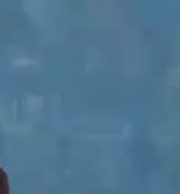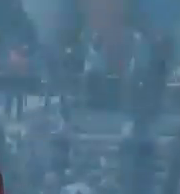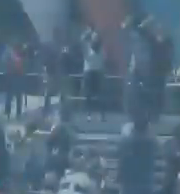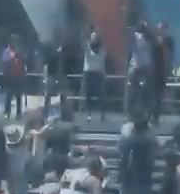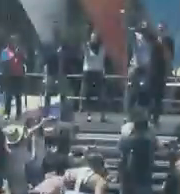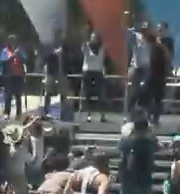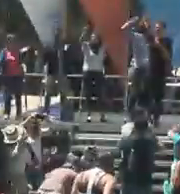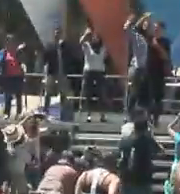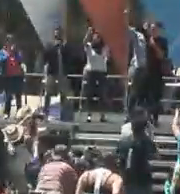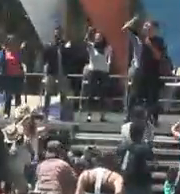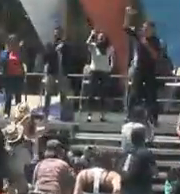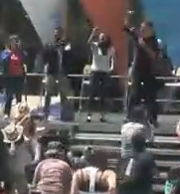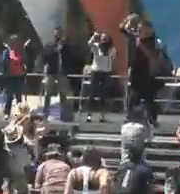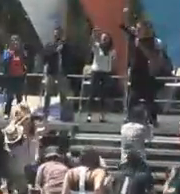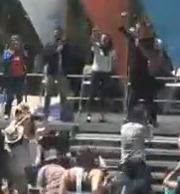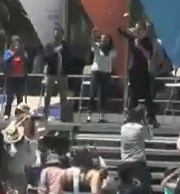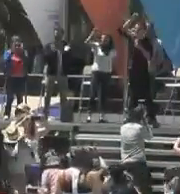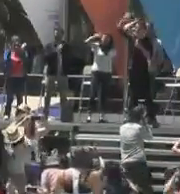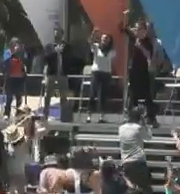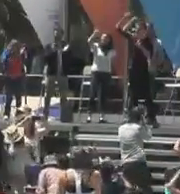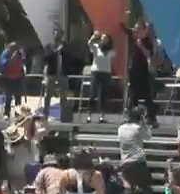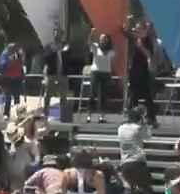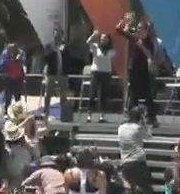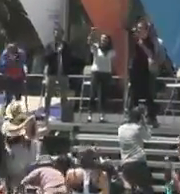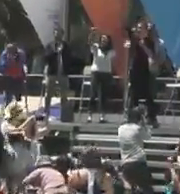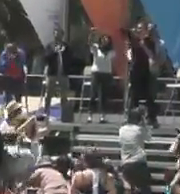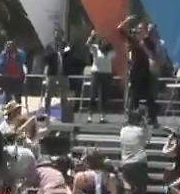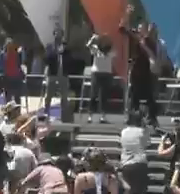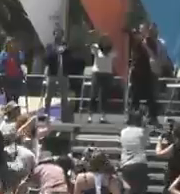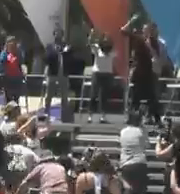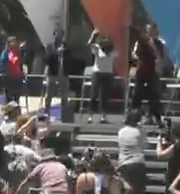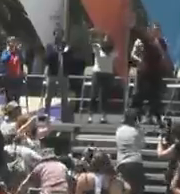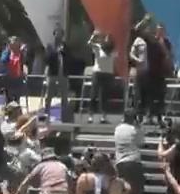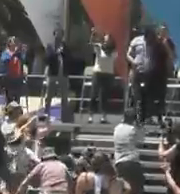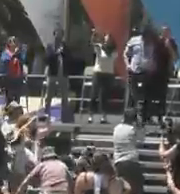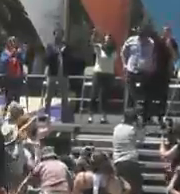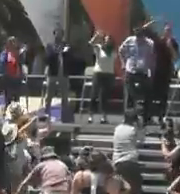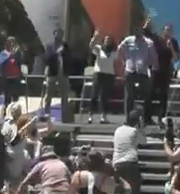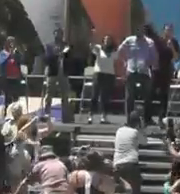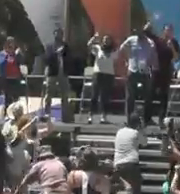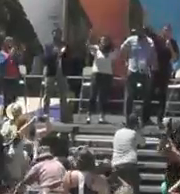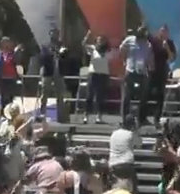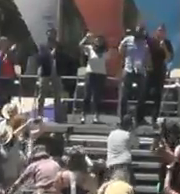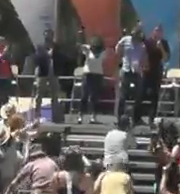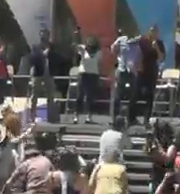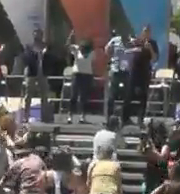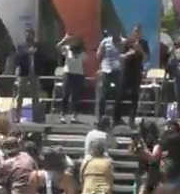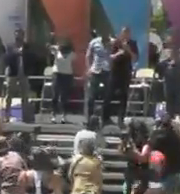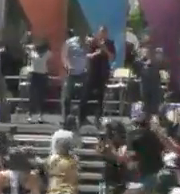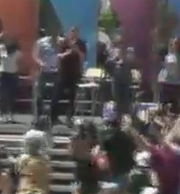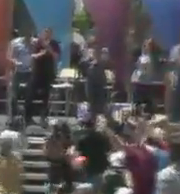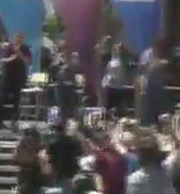Sí se puede, sí se puede, sí se puede, sí se puede, sí se